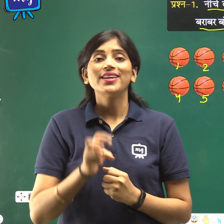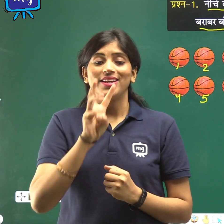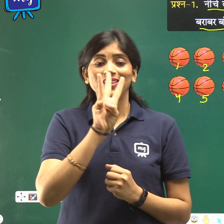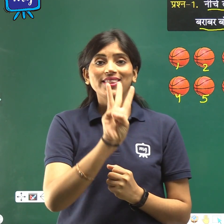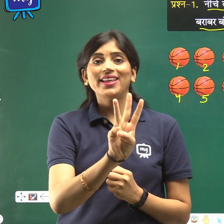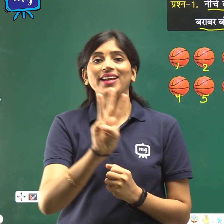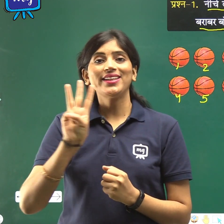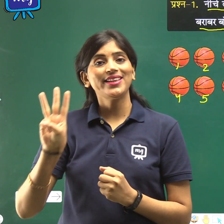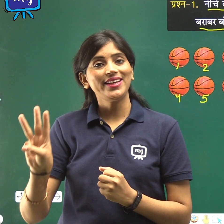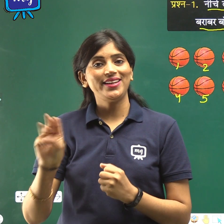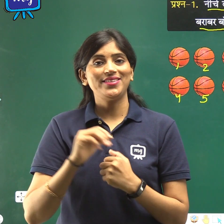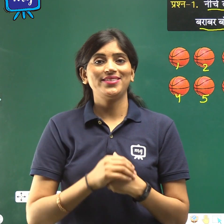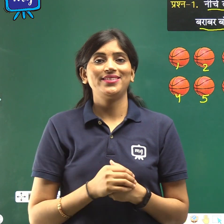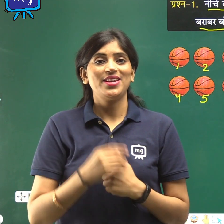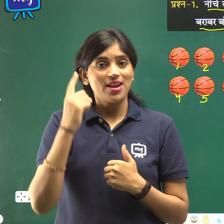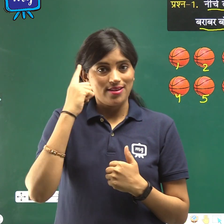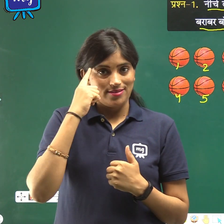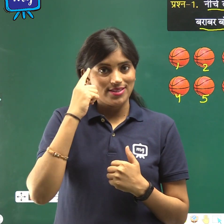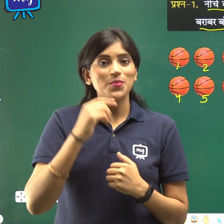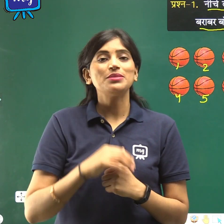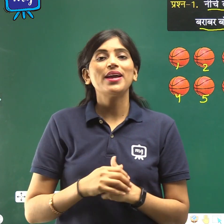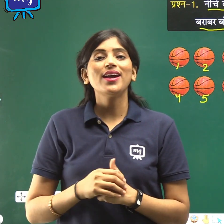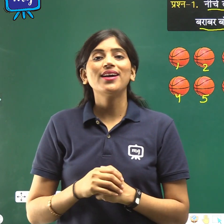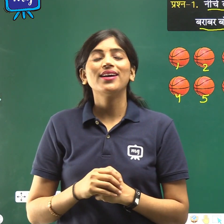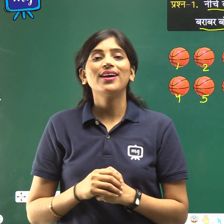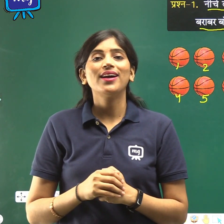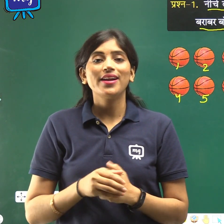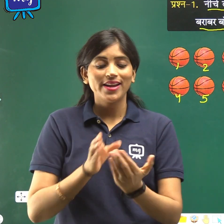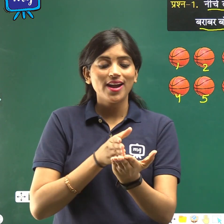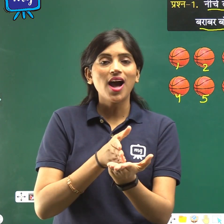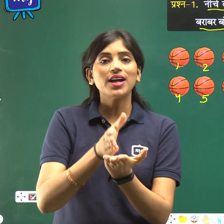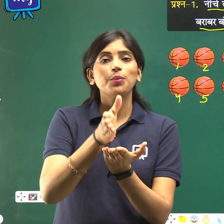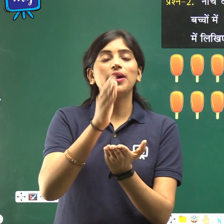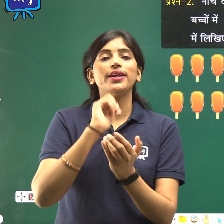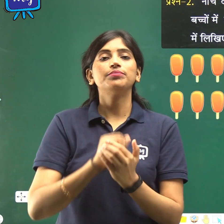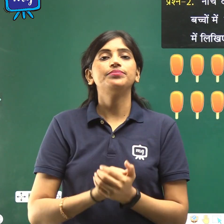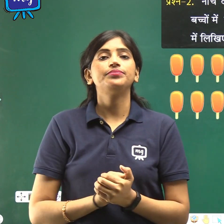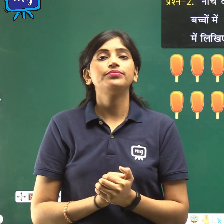3 3। समझ में आया? आगे बढ़ें।